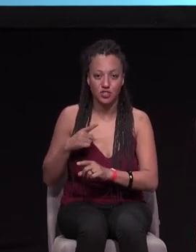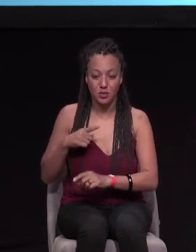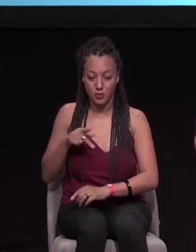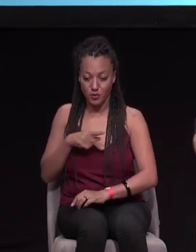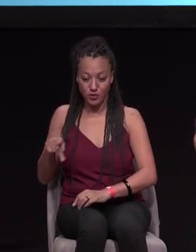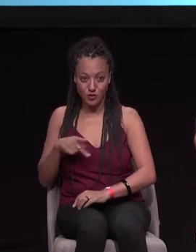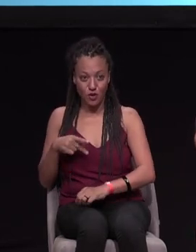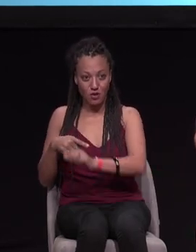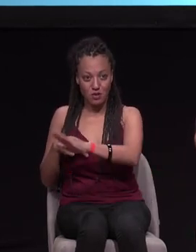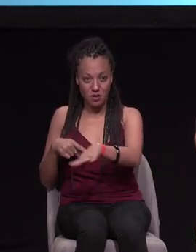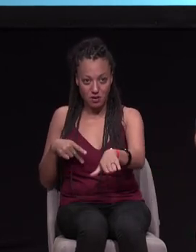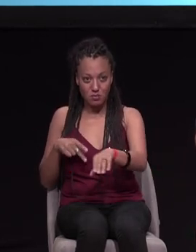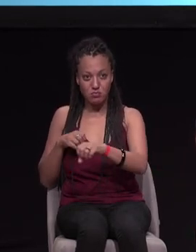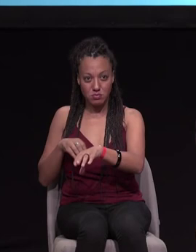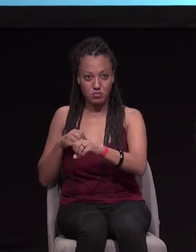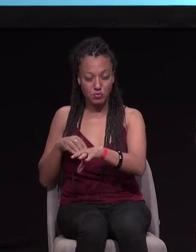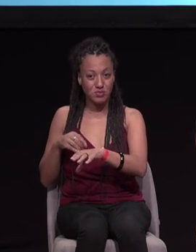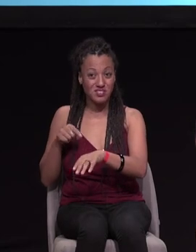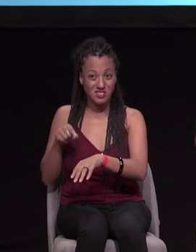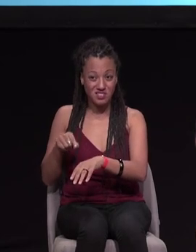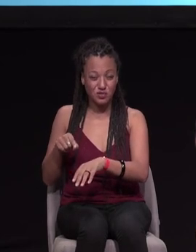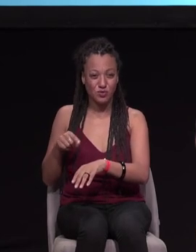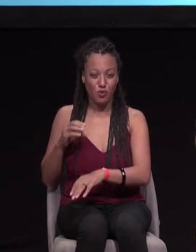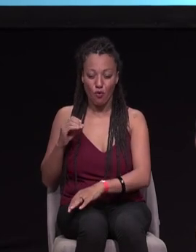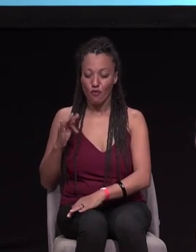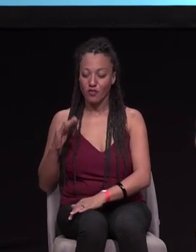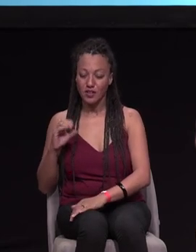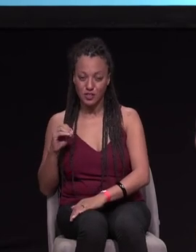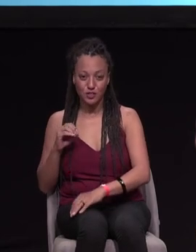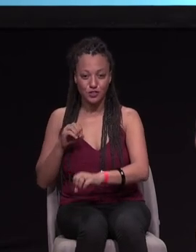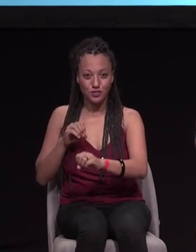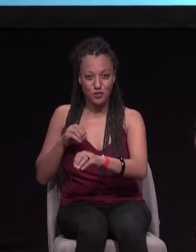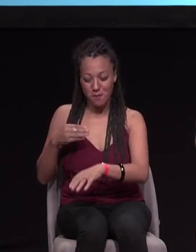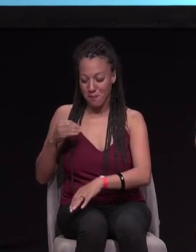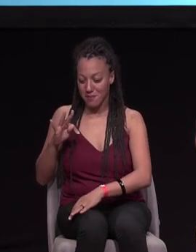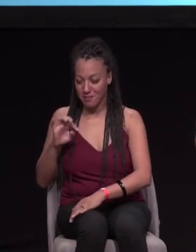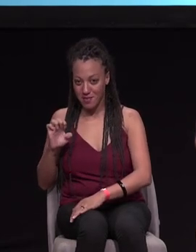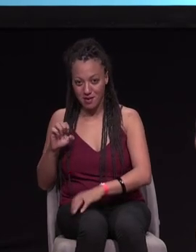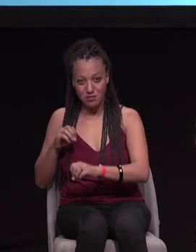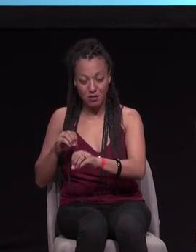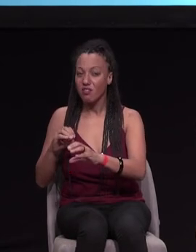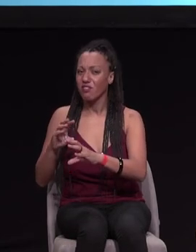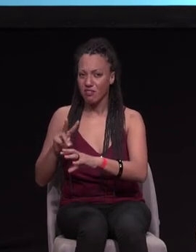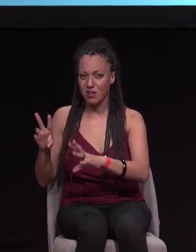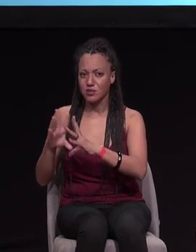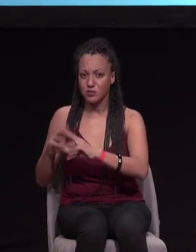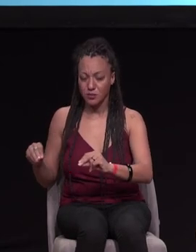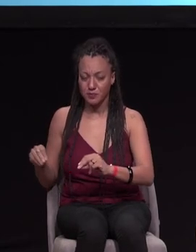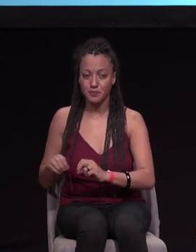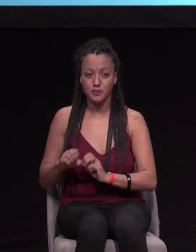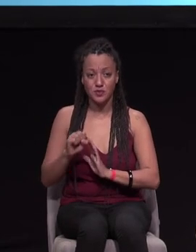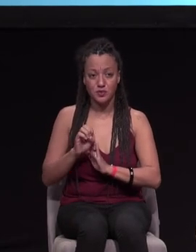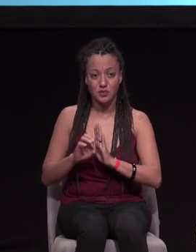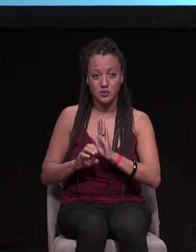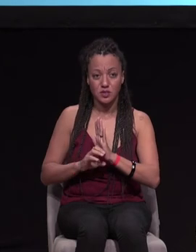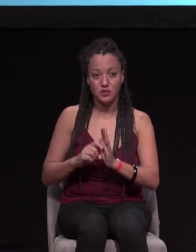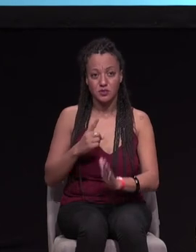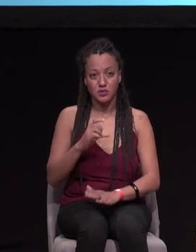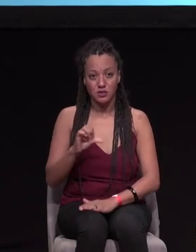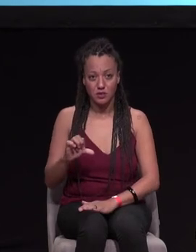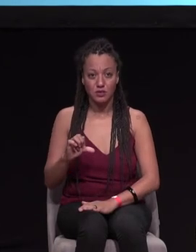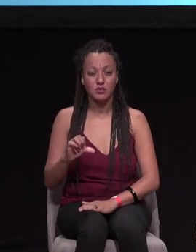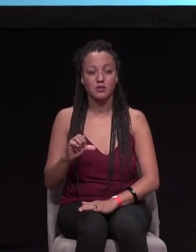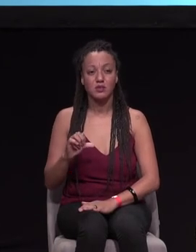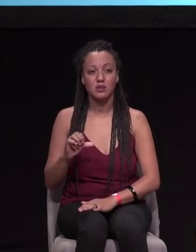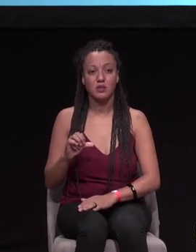e isso tende a desaparecer ou ser substituído por um outro grande projeto do século 19 que foram os liceus de artes e ofícios